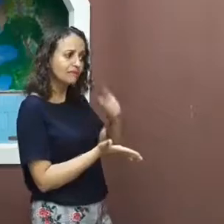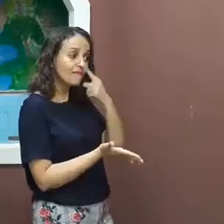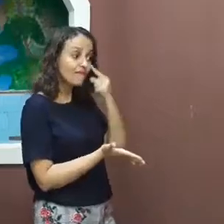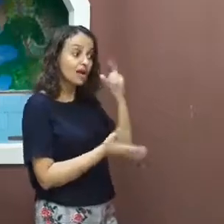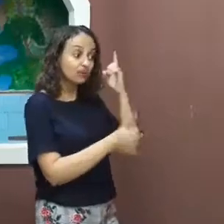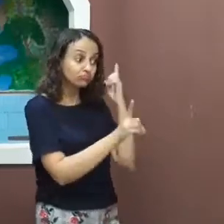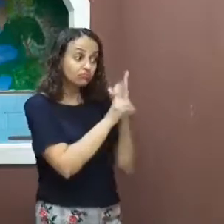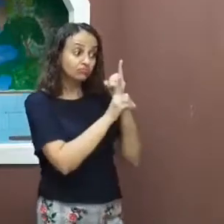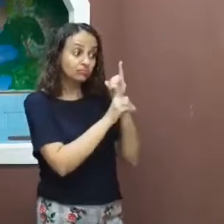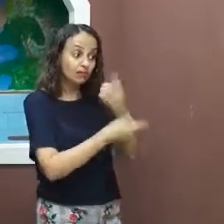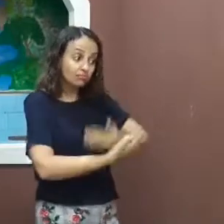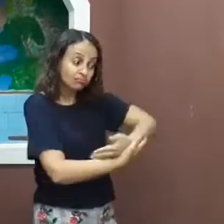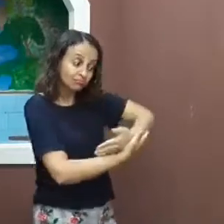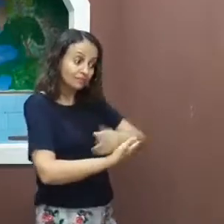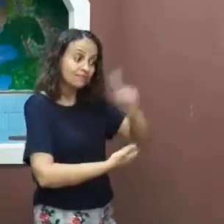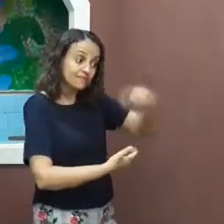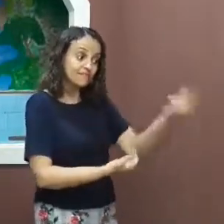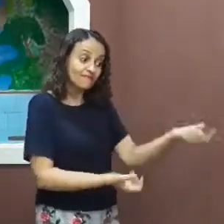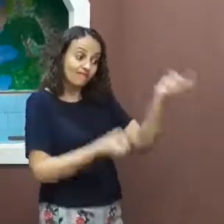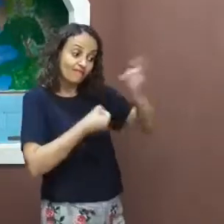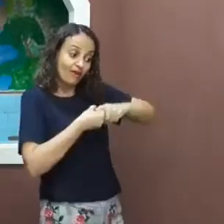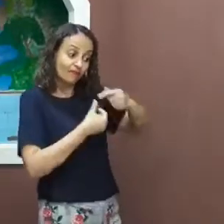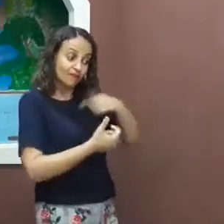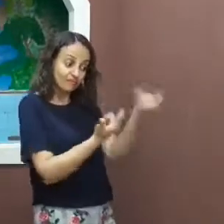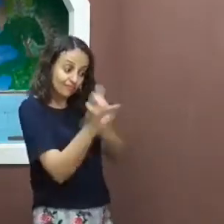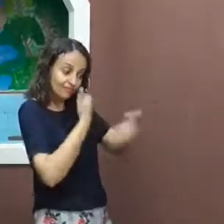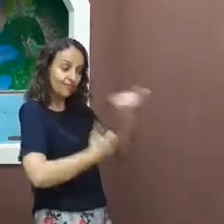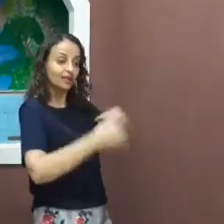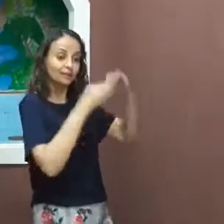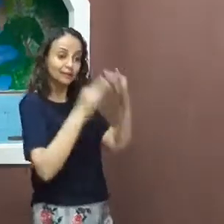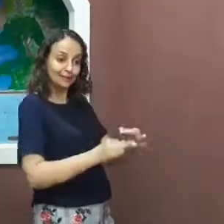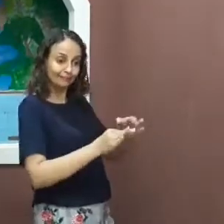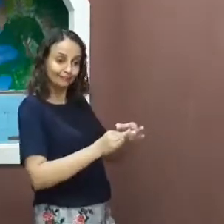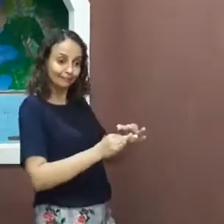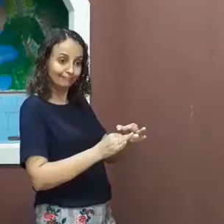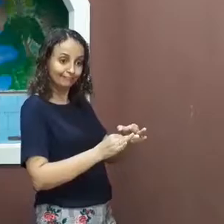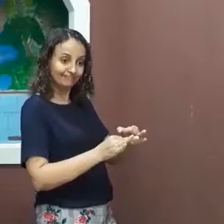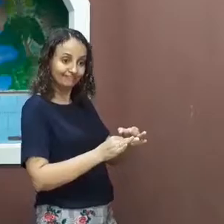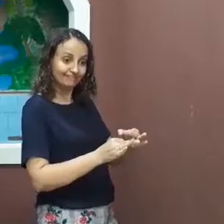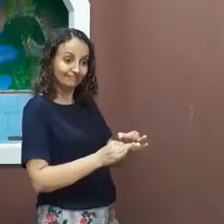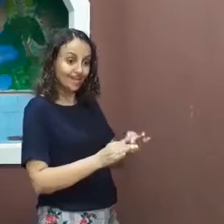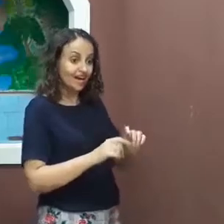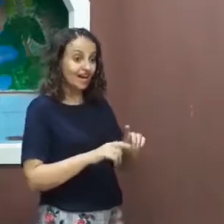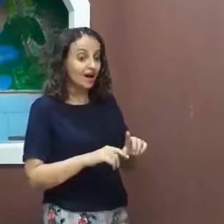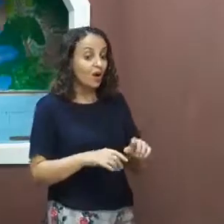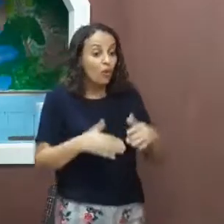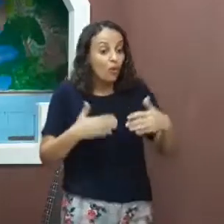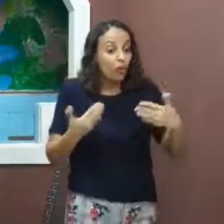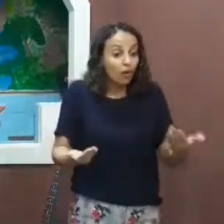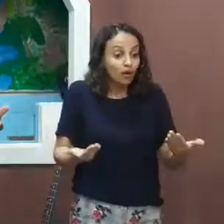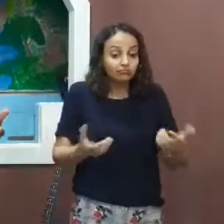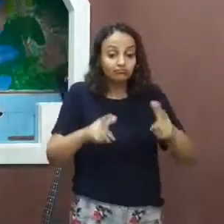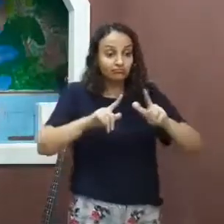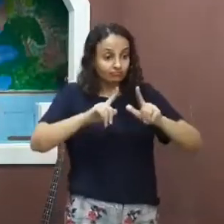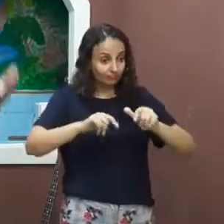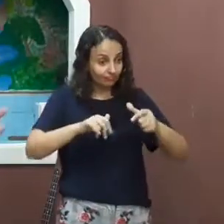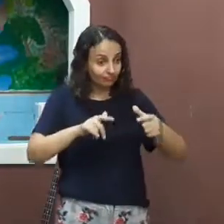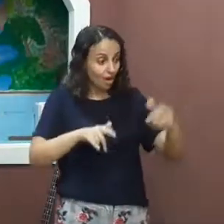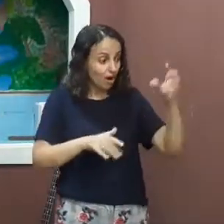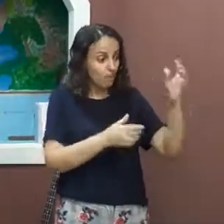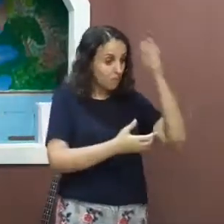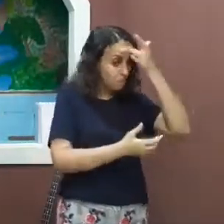com Herodes onde estava o menino. Porque a primeiro momento, quando eles chegaram em Israel, eles procuraram o rei Herodes, porque